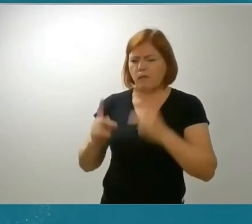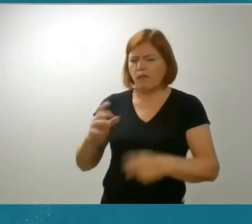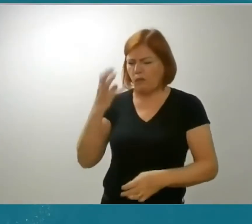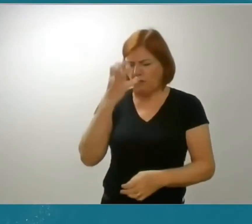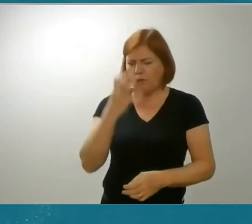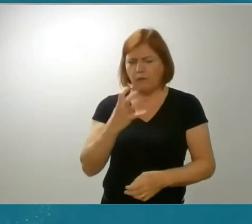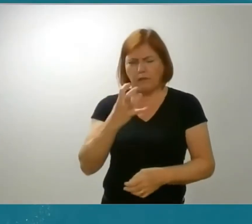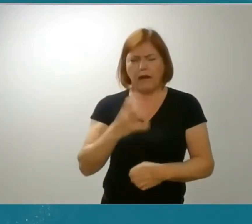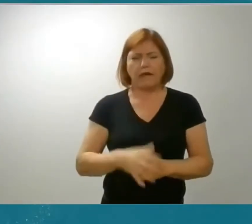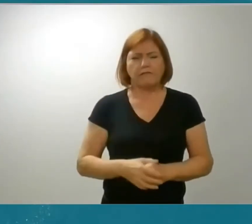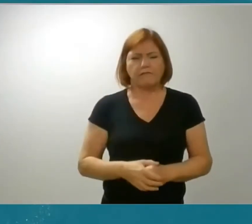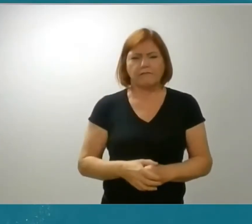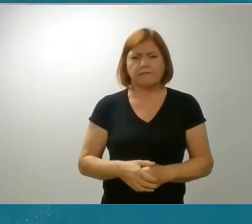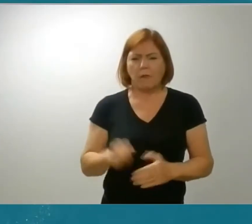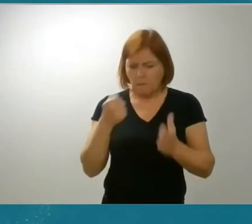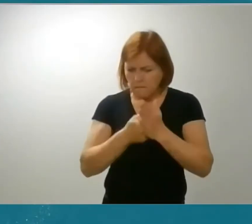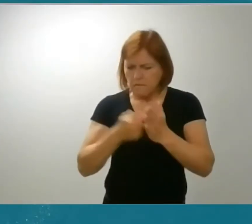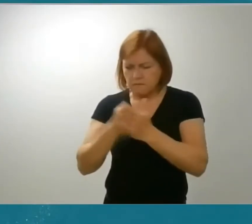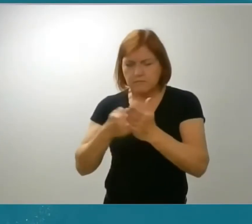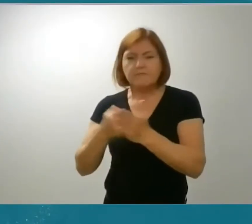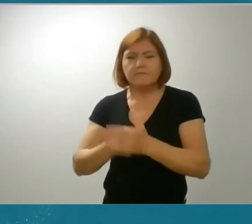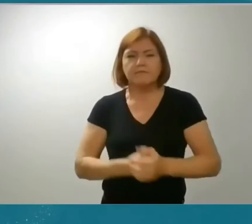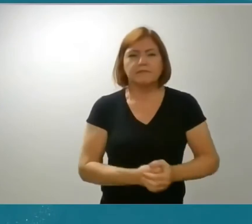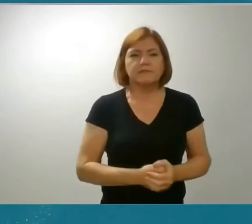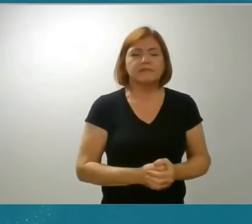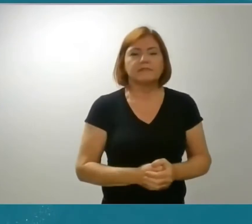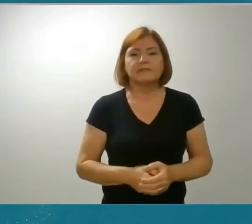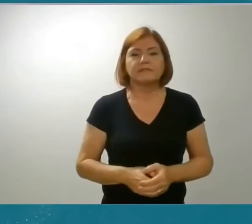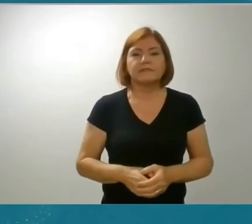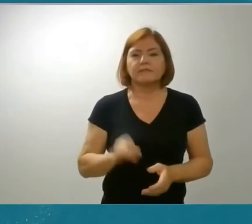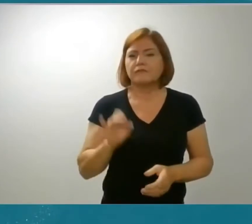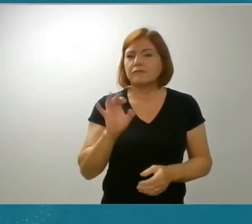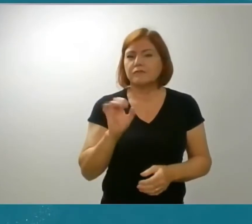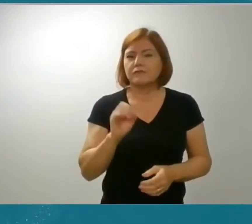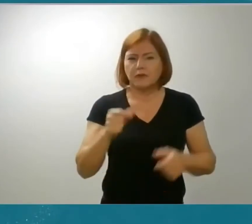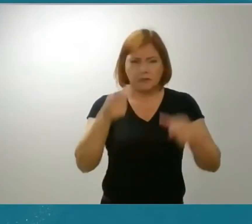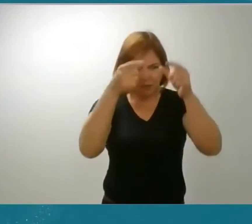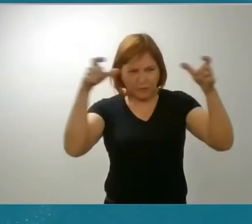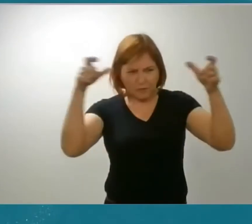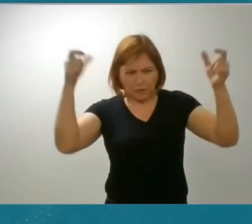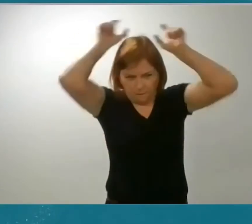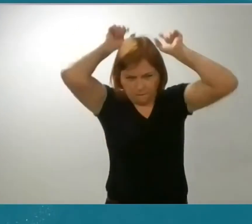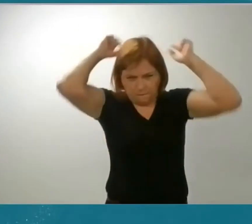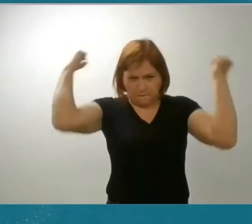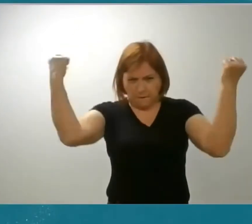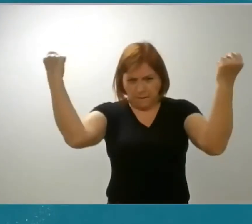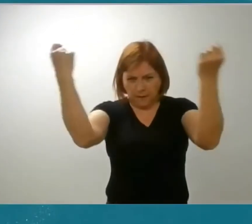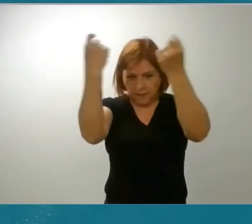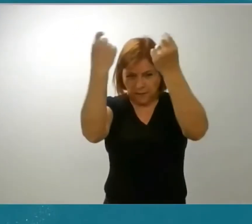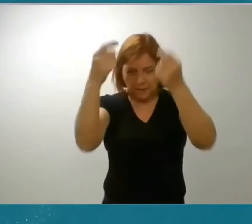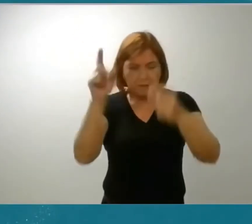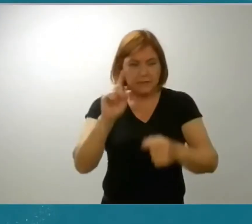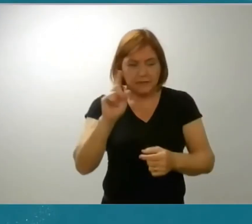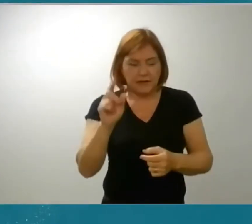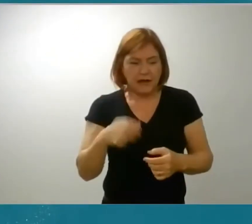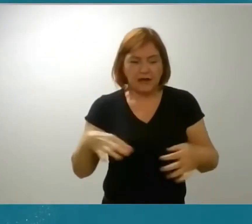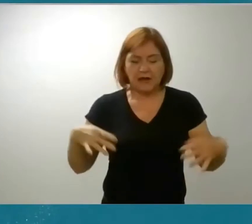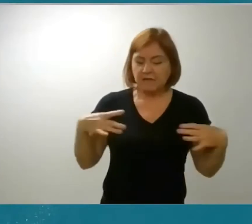Éramos desprezíveis, mas, irmãos, nos últimos tempos, o Senhor